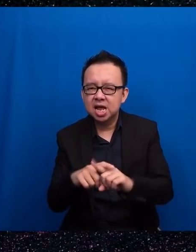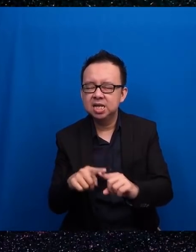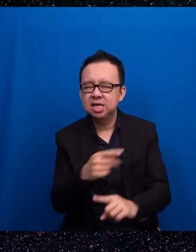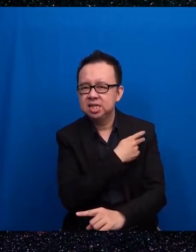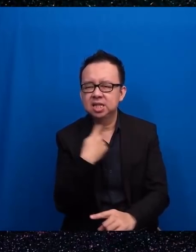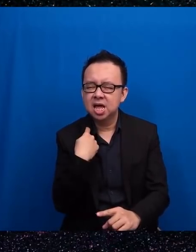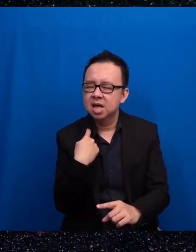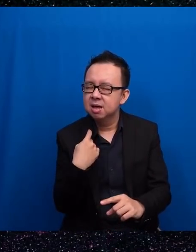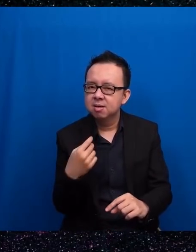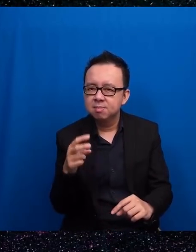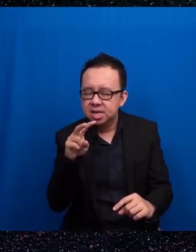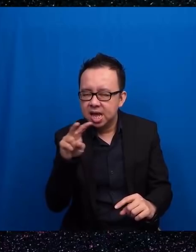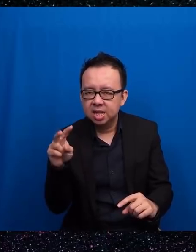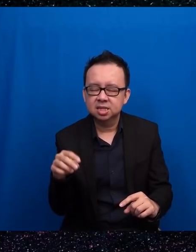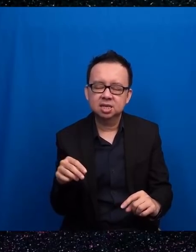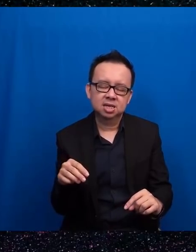menanti.